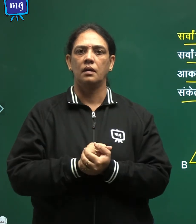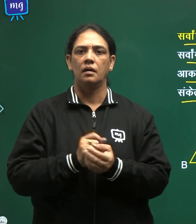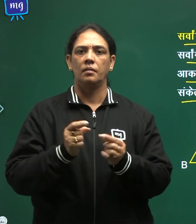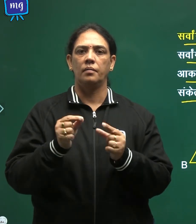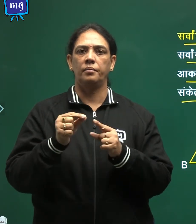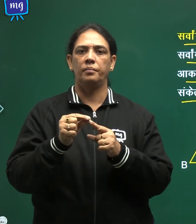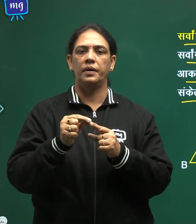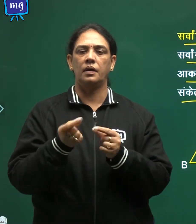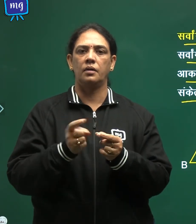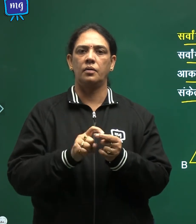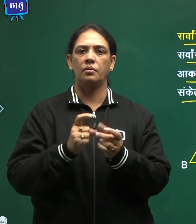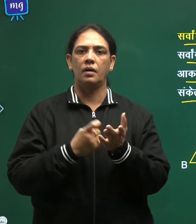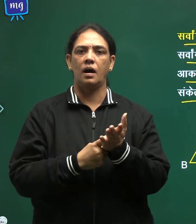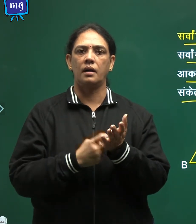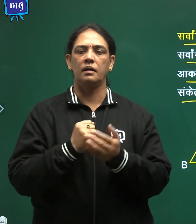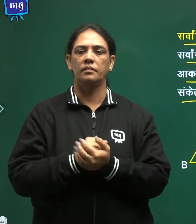PQR